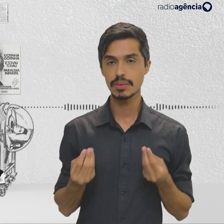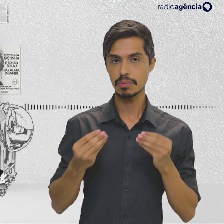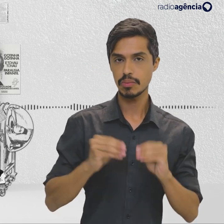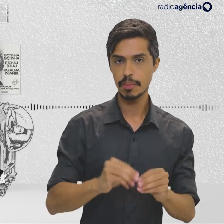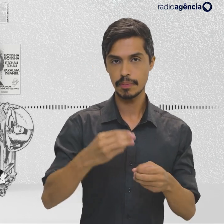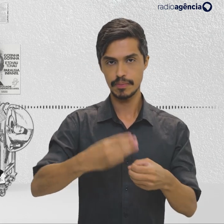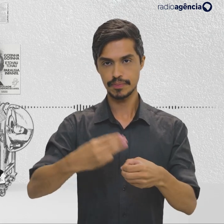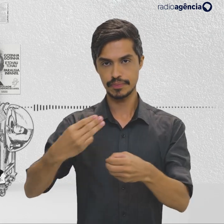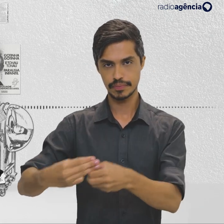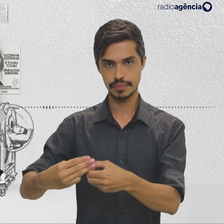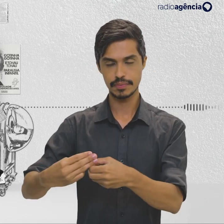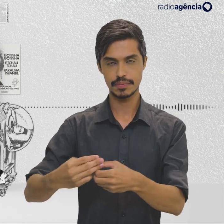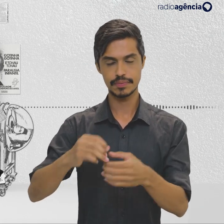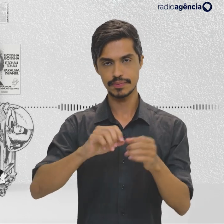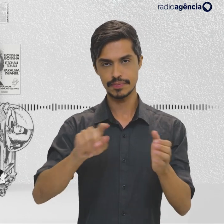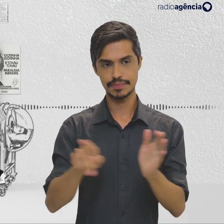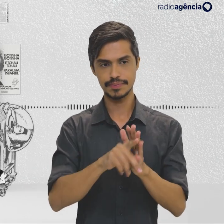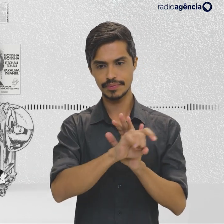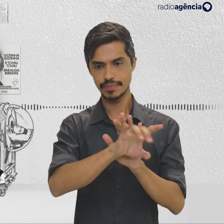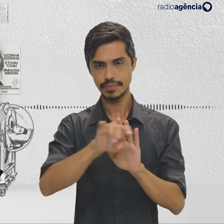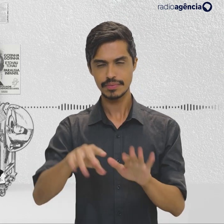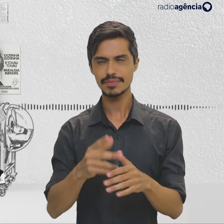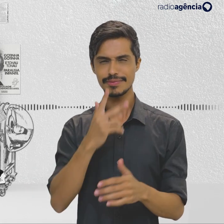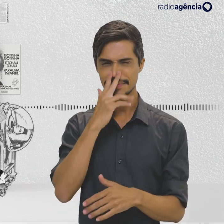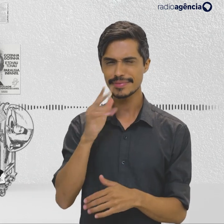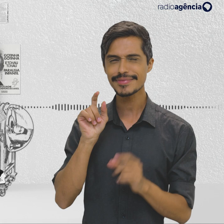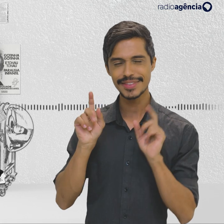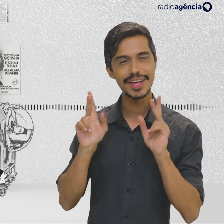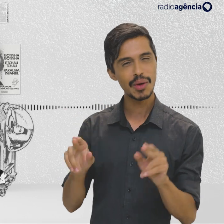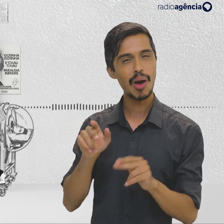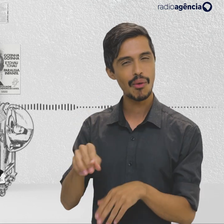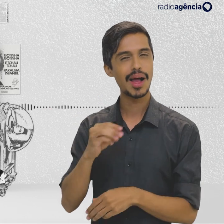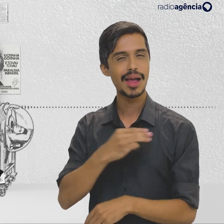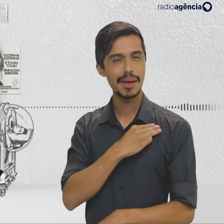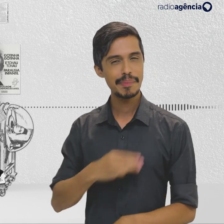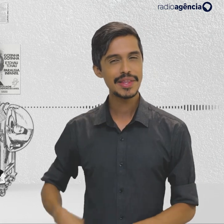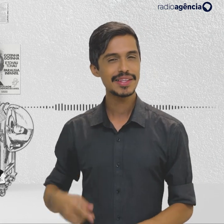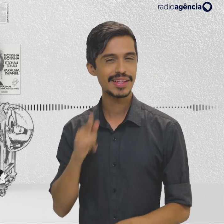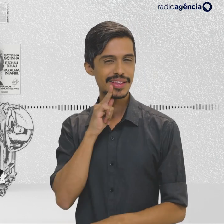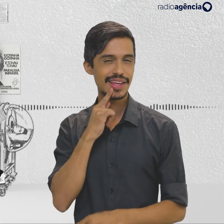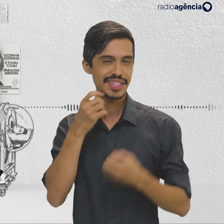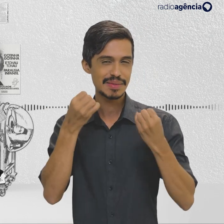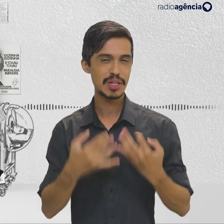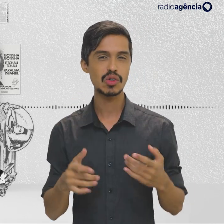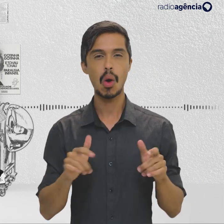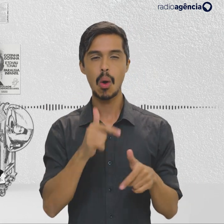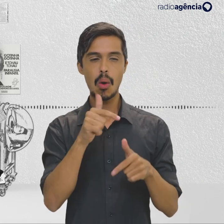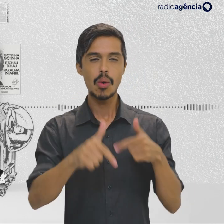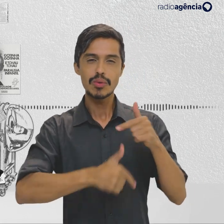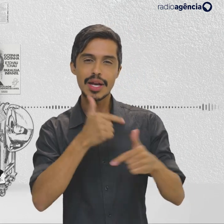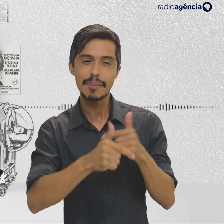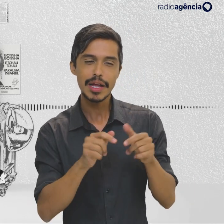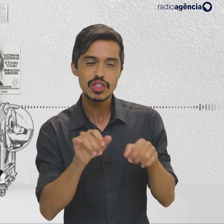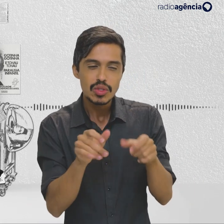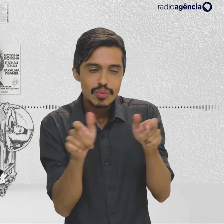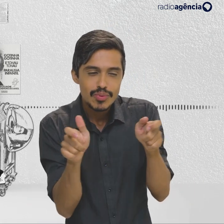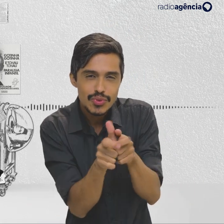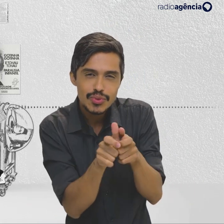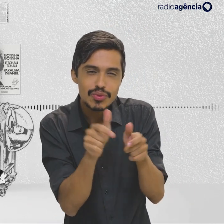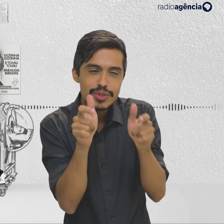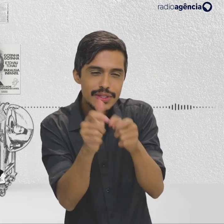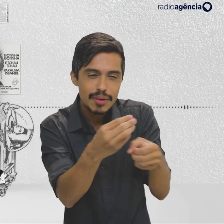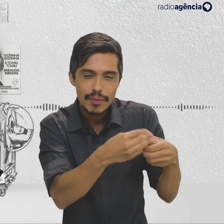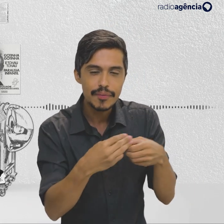dos Municípios parece com o que a ministra disse sobre o microp planejamento né outra coordenadora desse